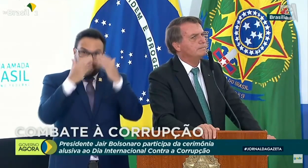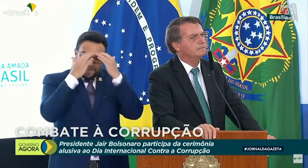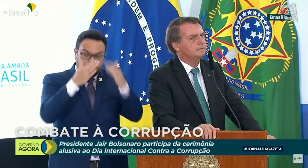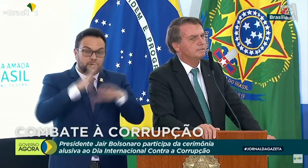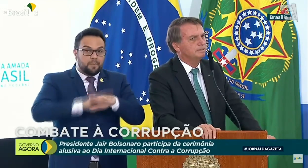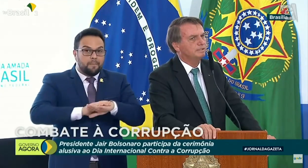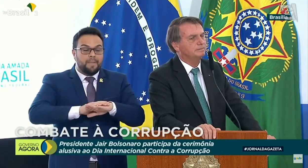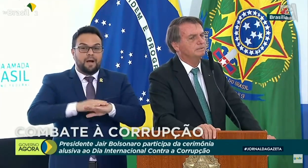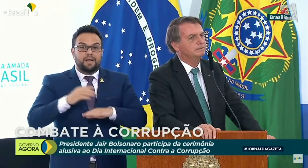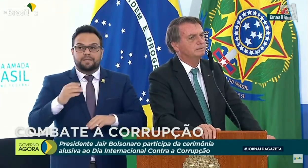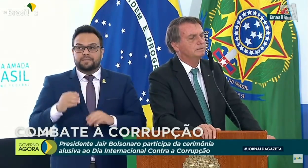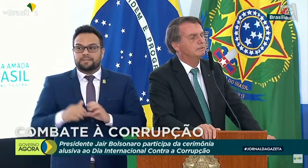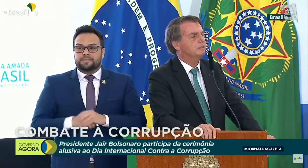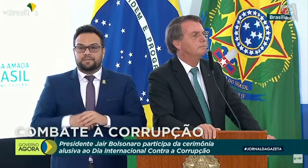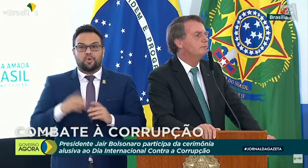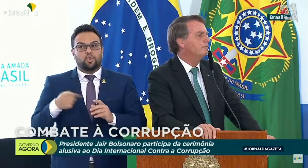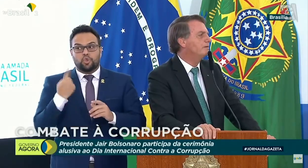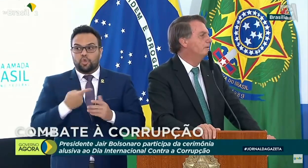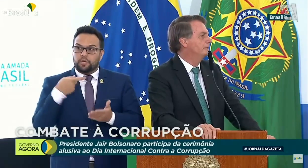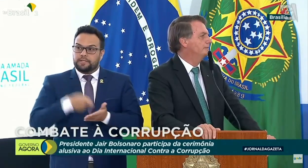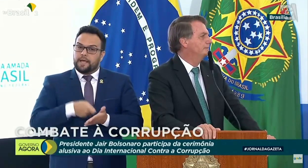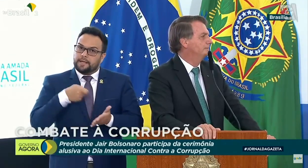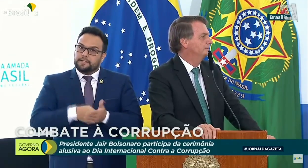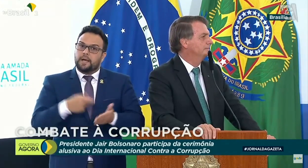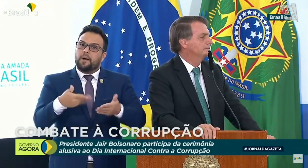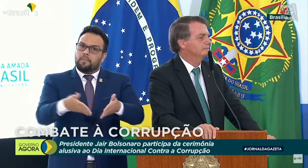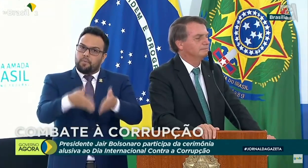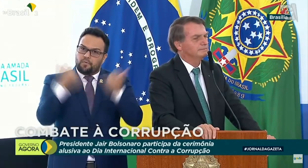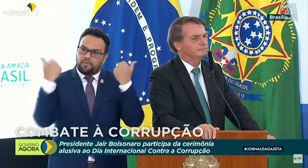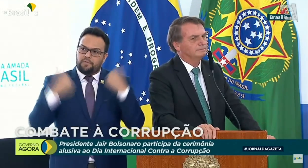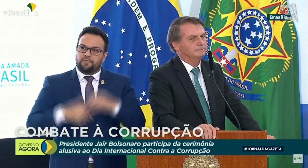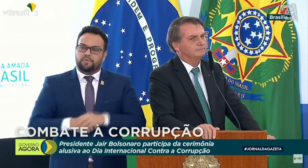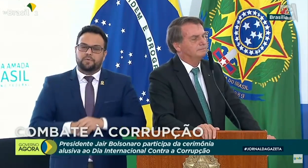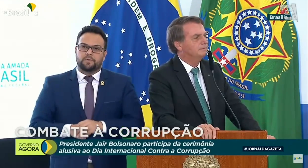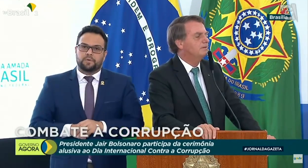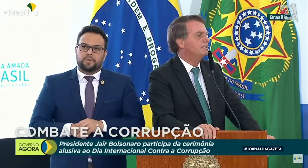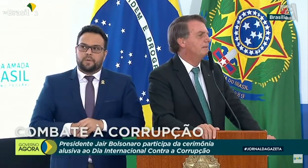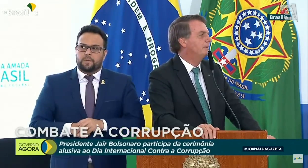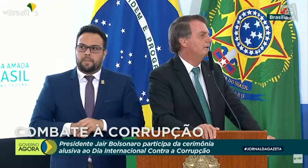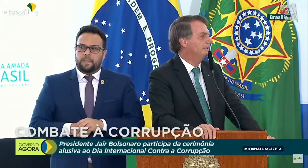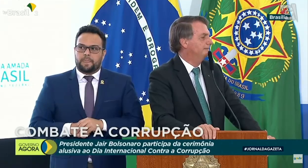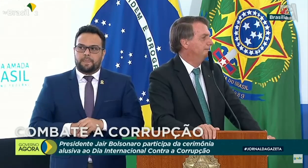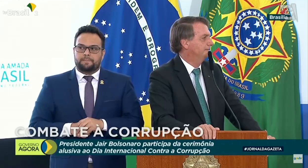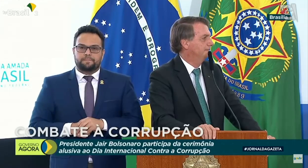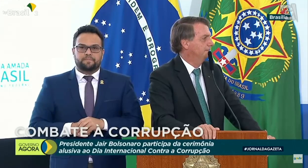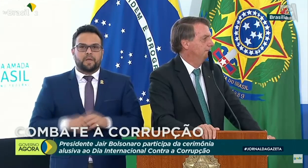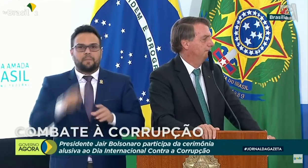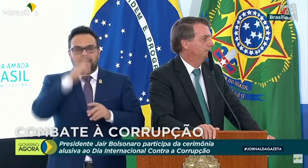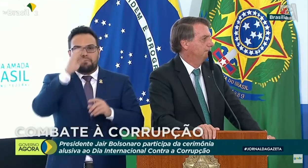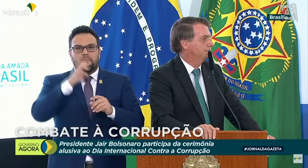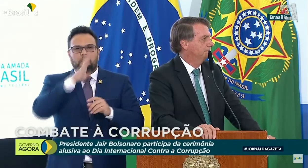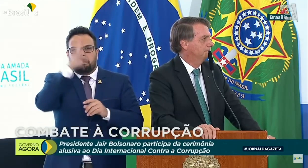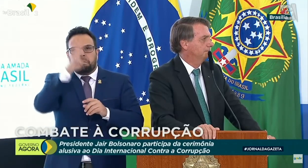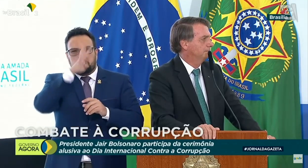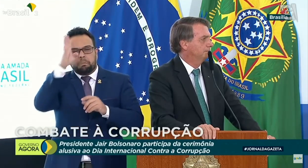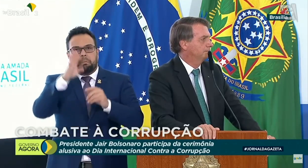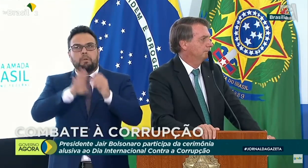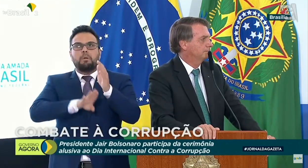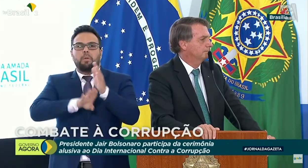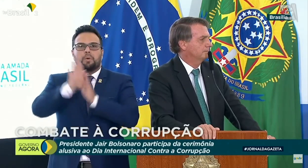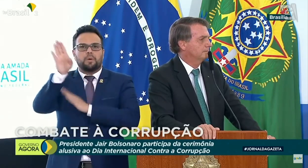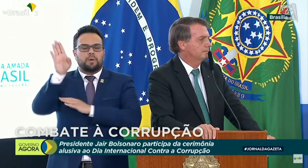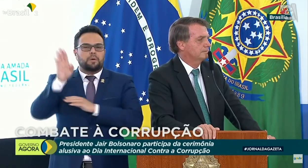é mas que queremos exigimos por favor e não extrapole a